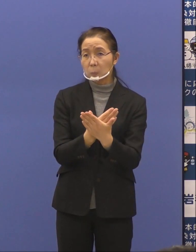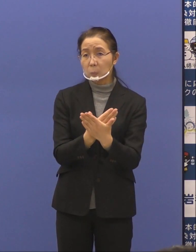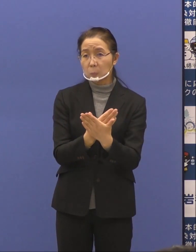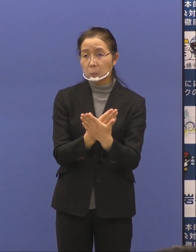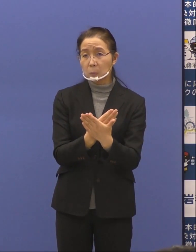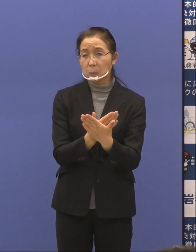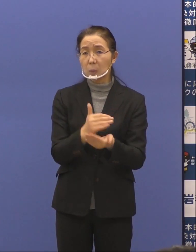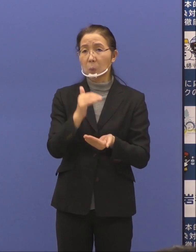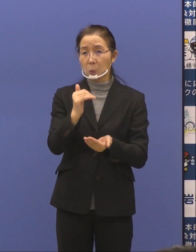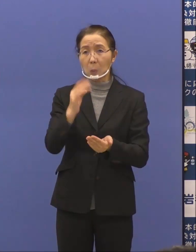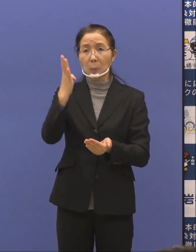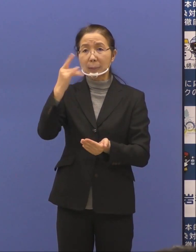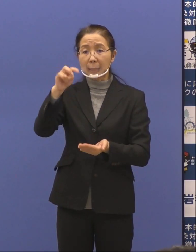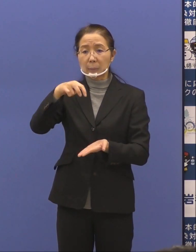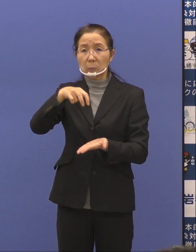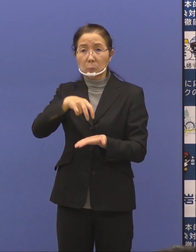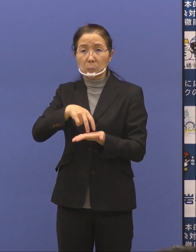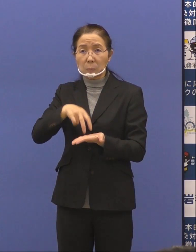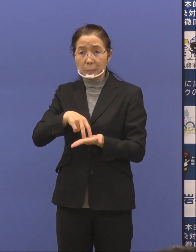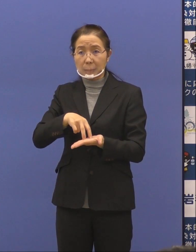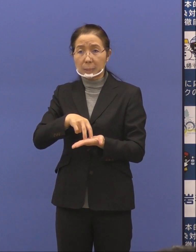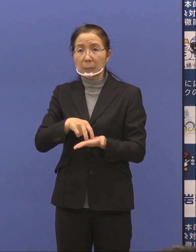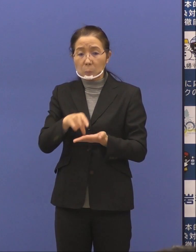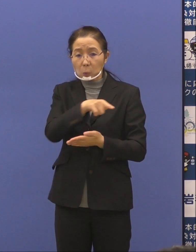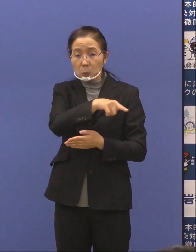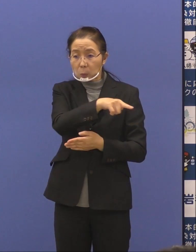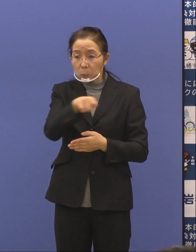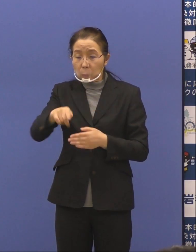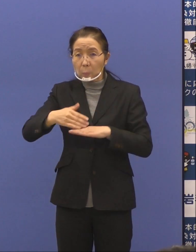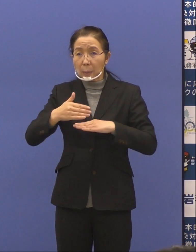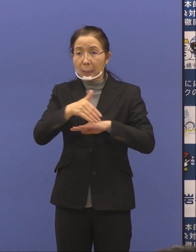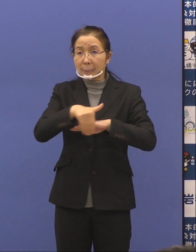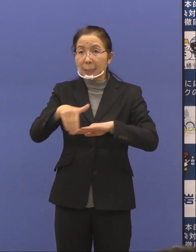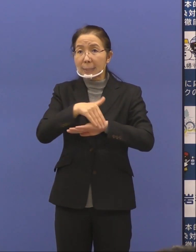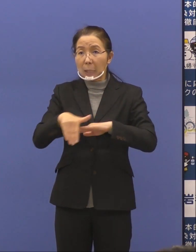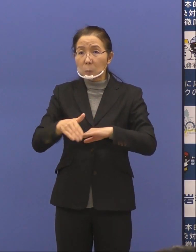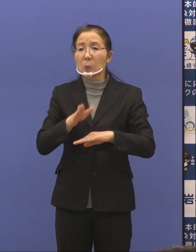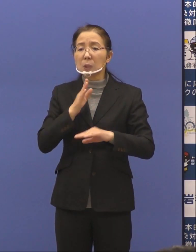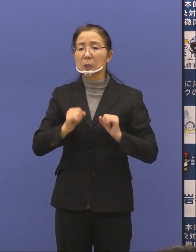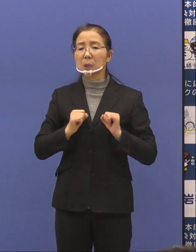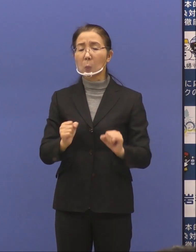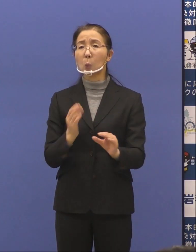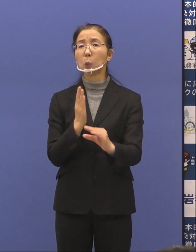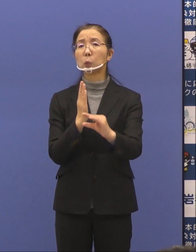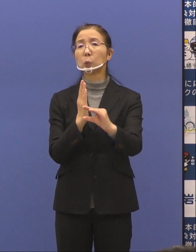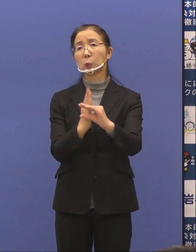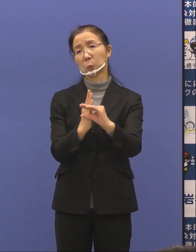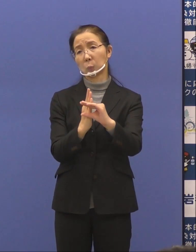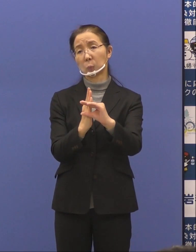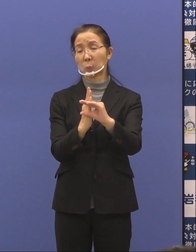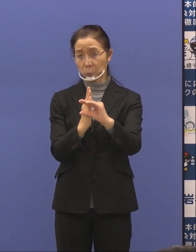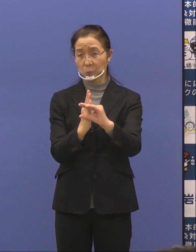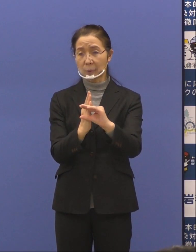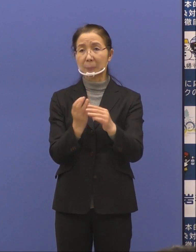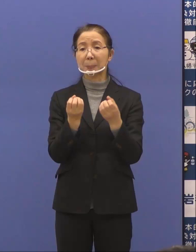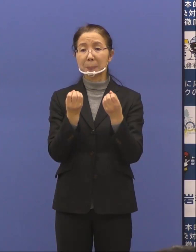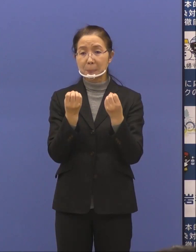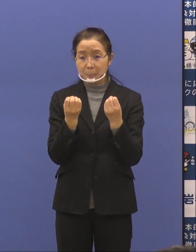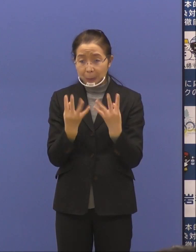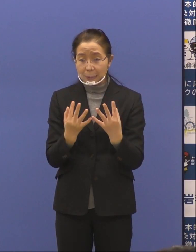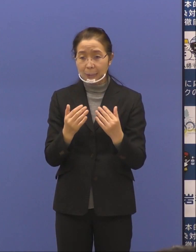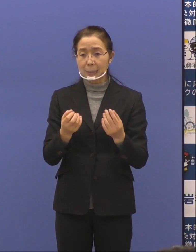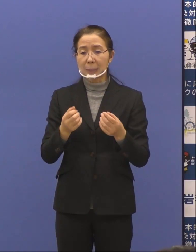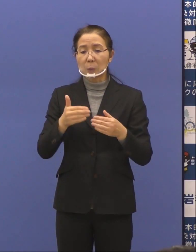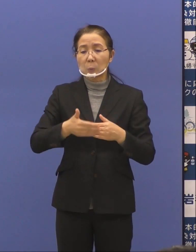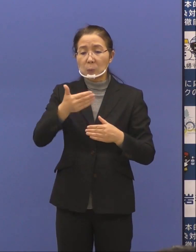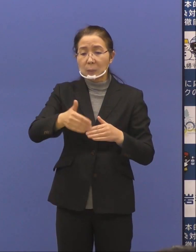ことをすでにもう県はそういう計画を今実行に移していますし、また次の計画を準備